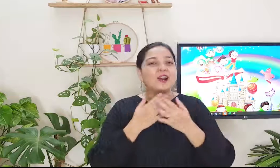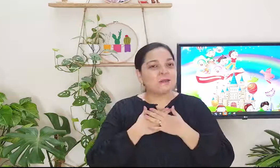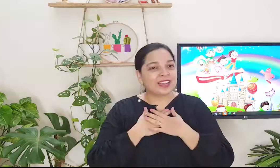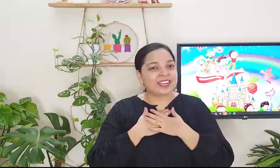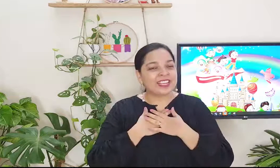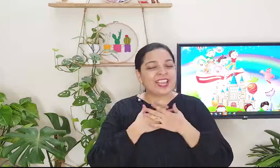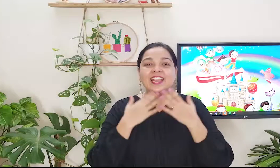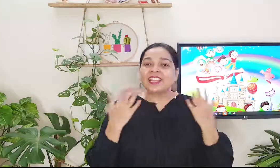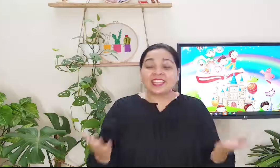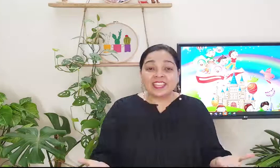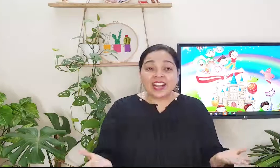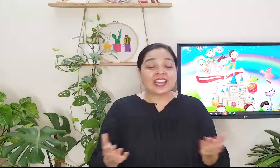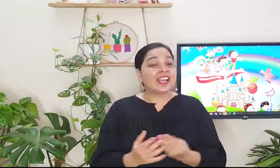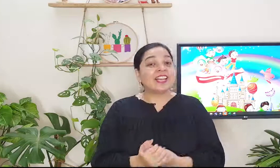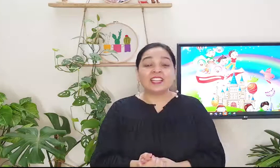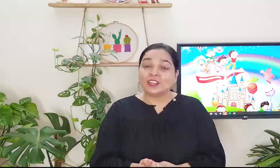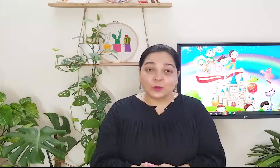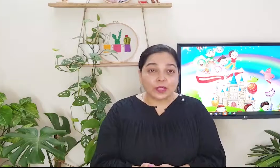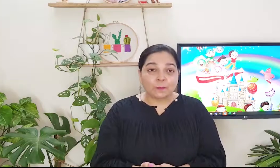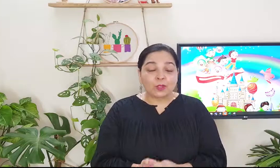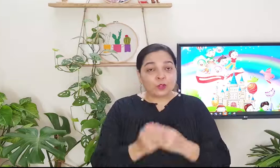আমাদের জন্য করেছে, হালেলুয়া। তো